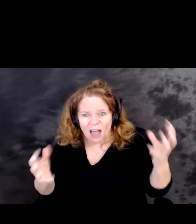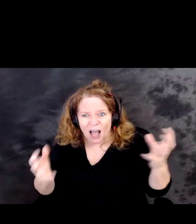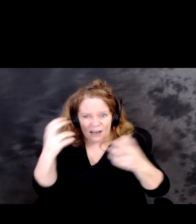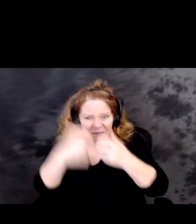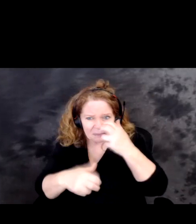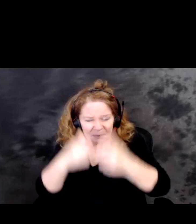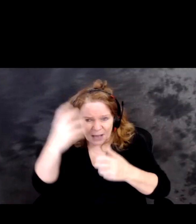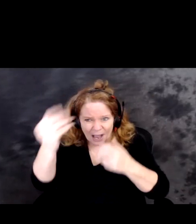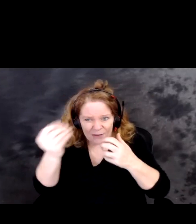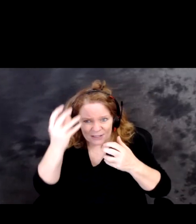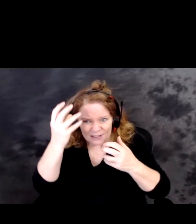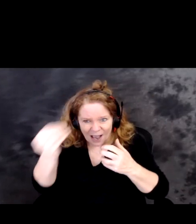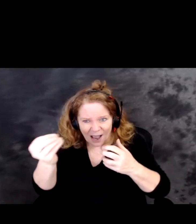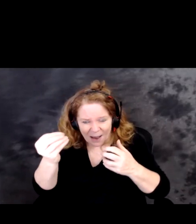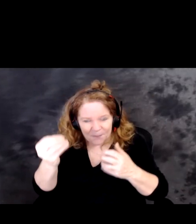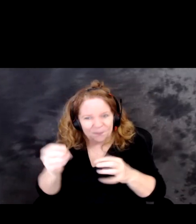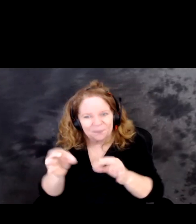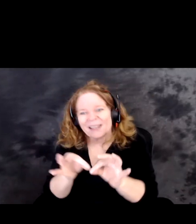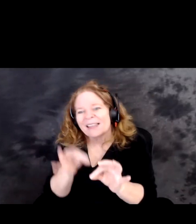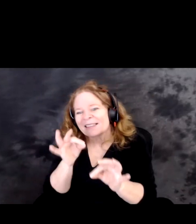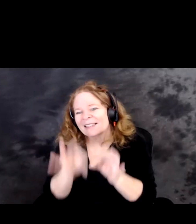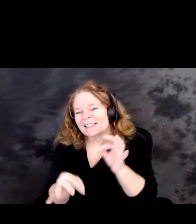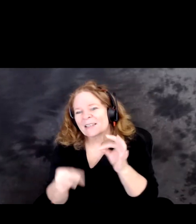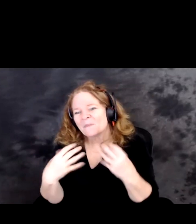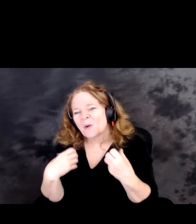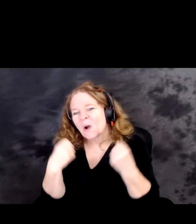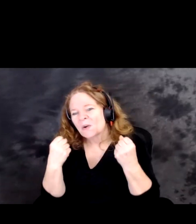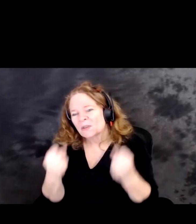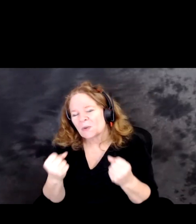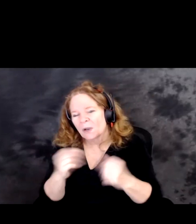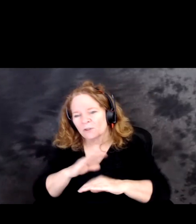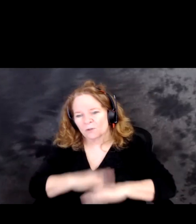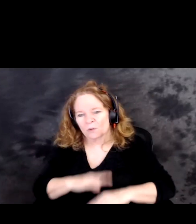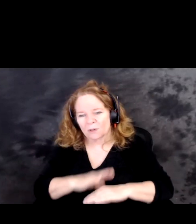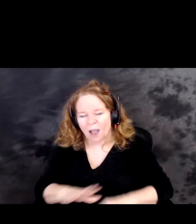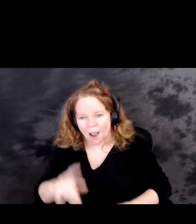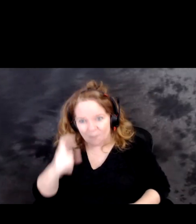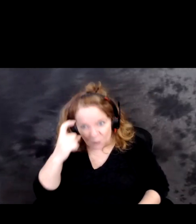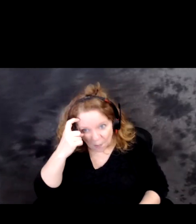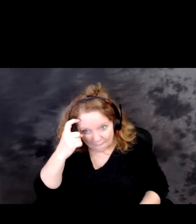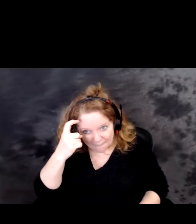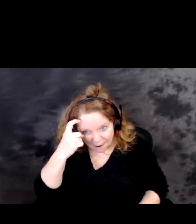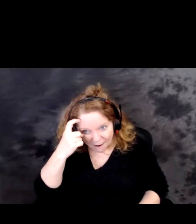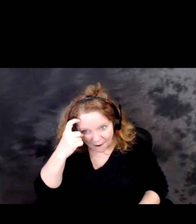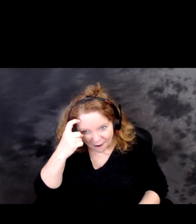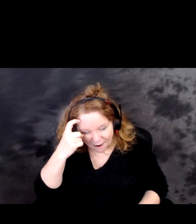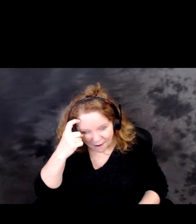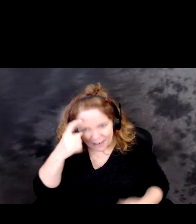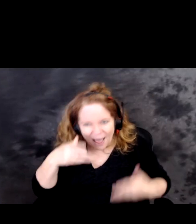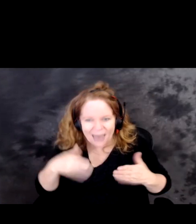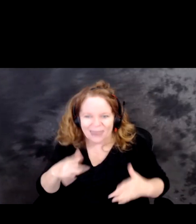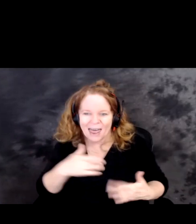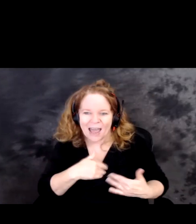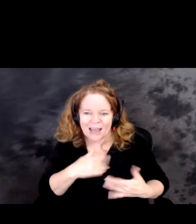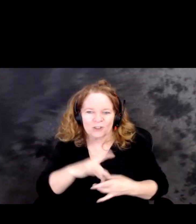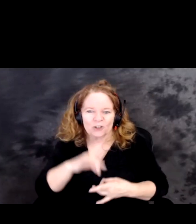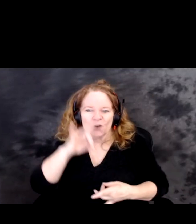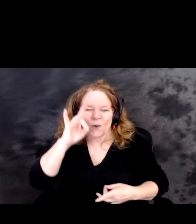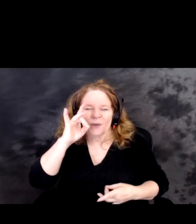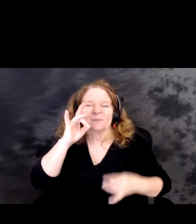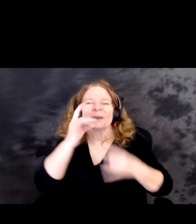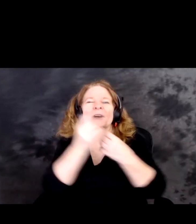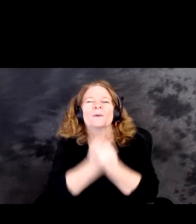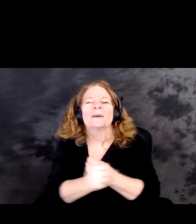caos de afuera. Hay una cura muy fácil para curar tu mente